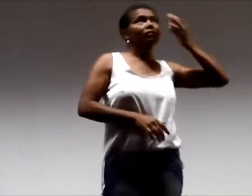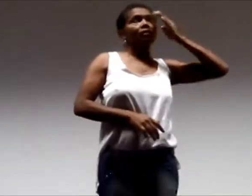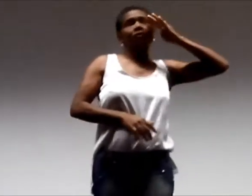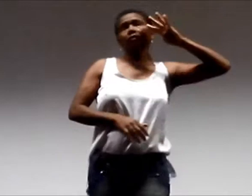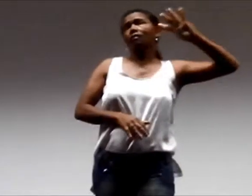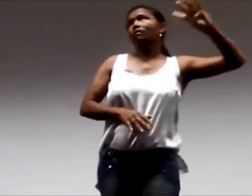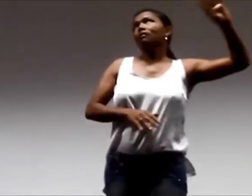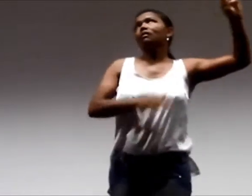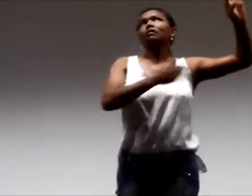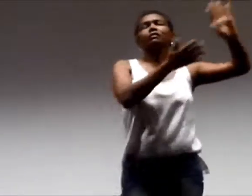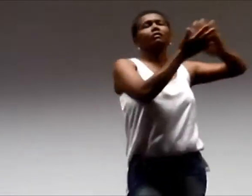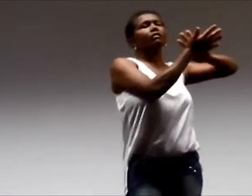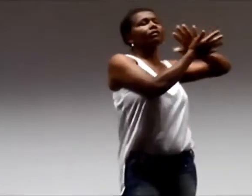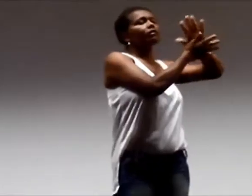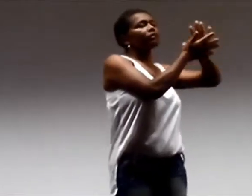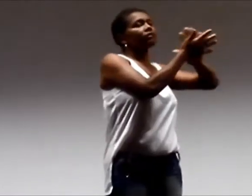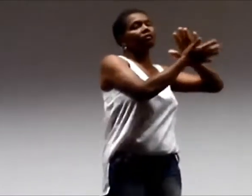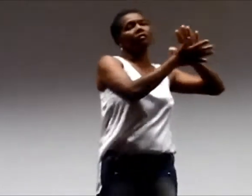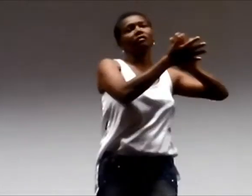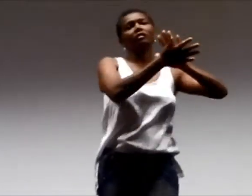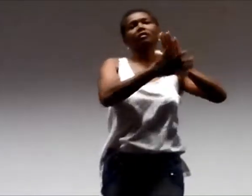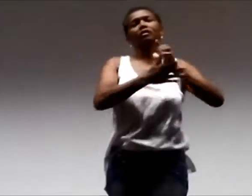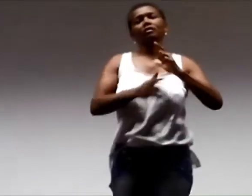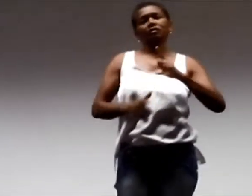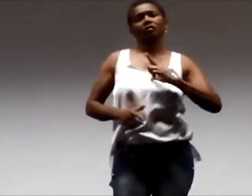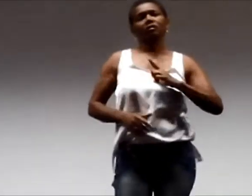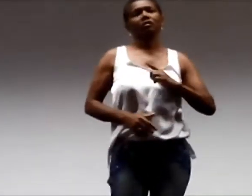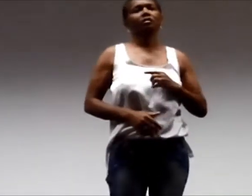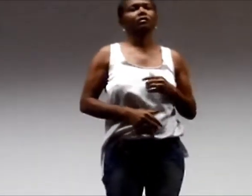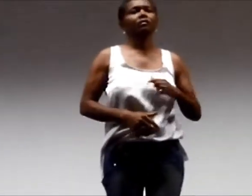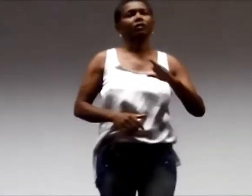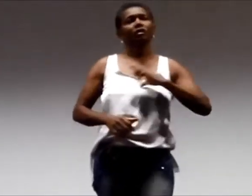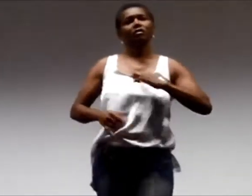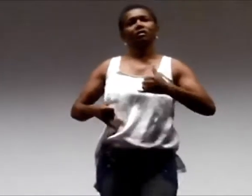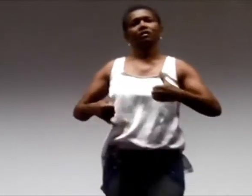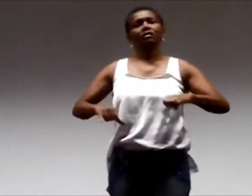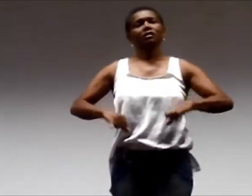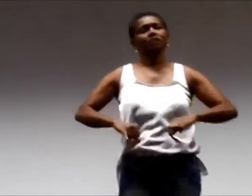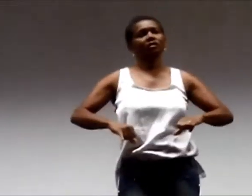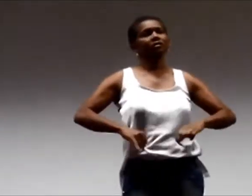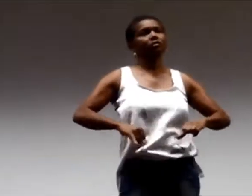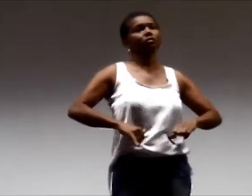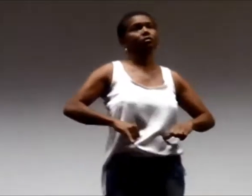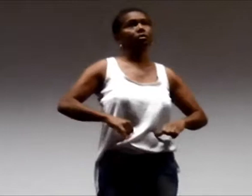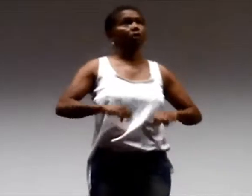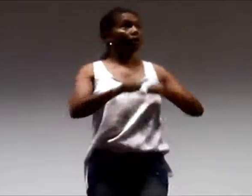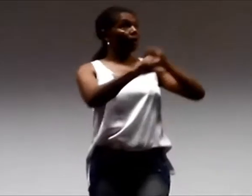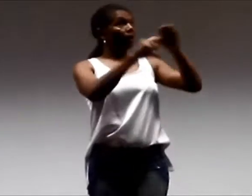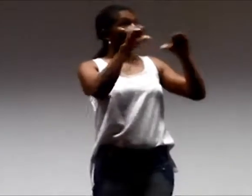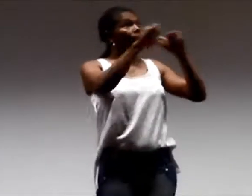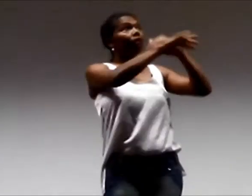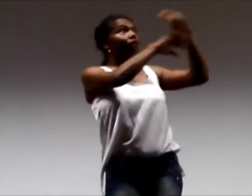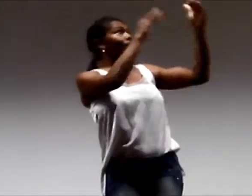sem nenhuma ilusão. Tinha sido maltratado, tudo